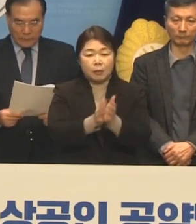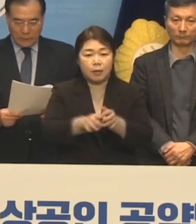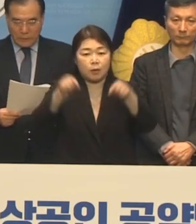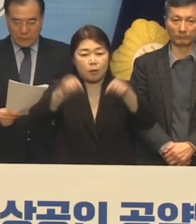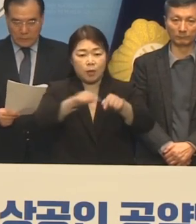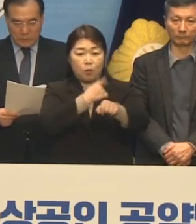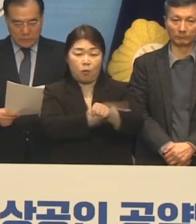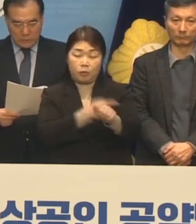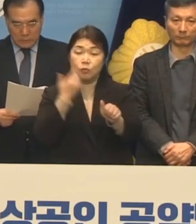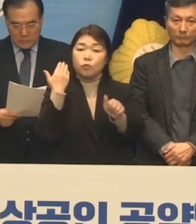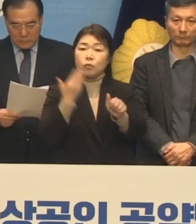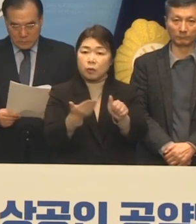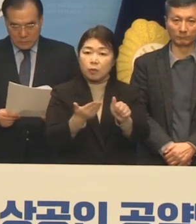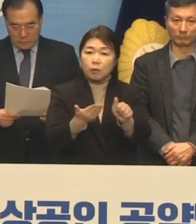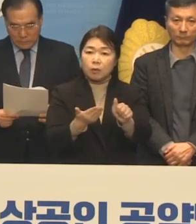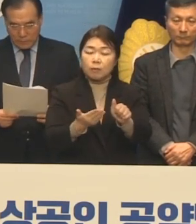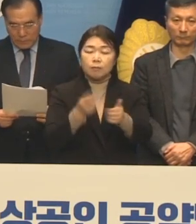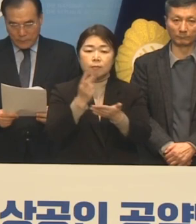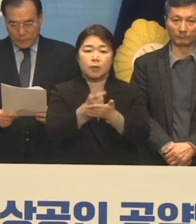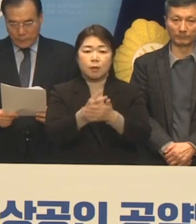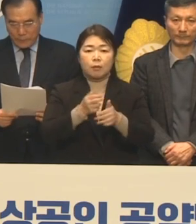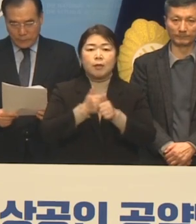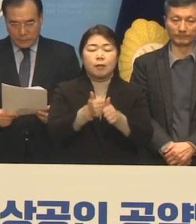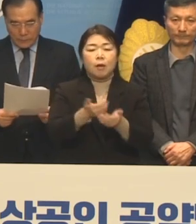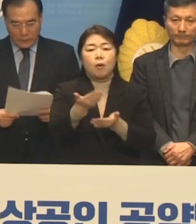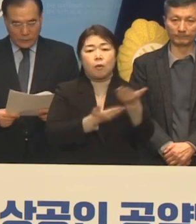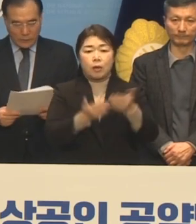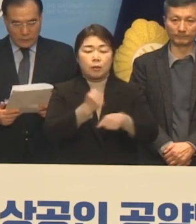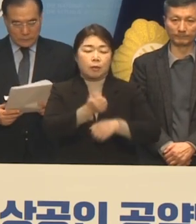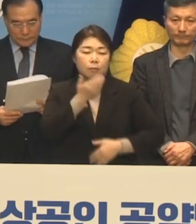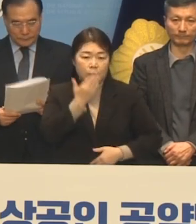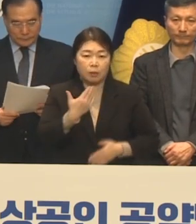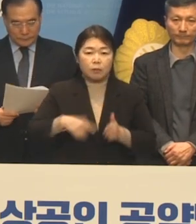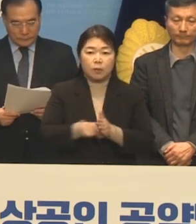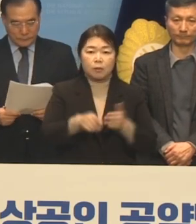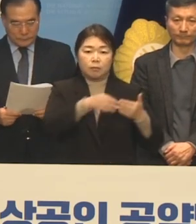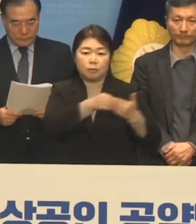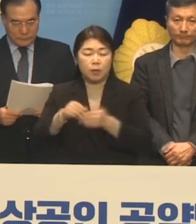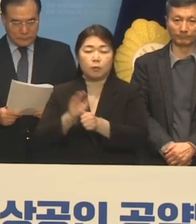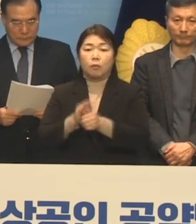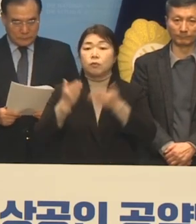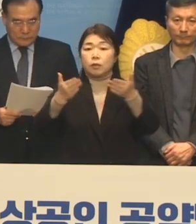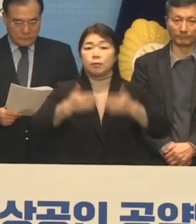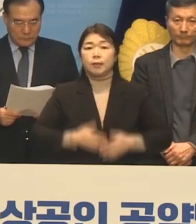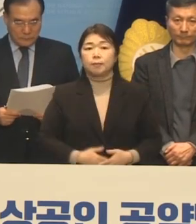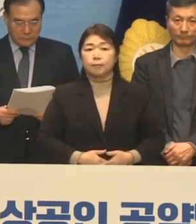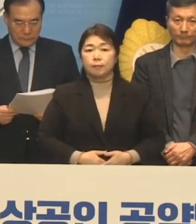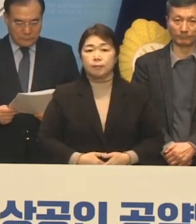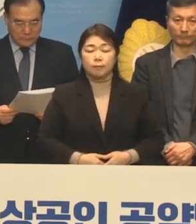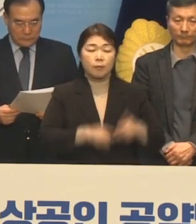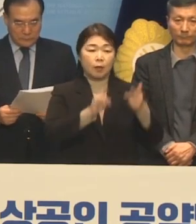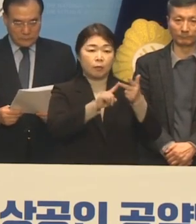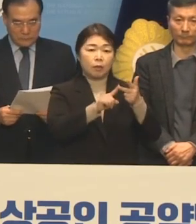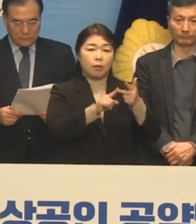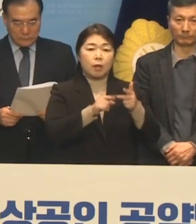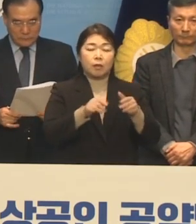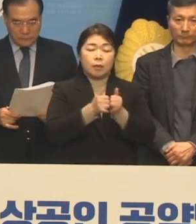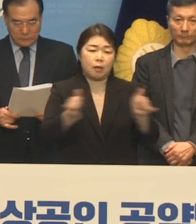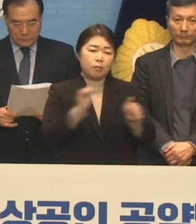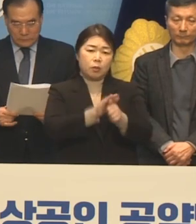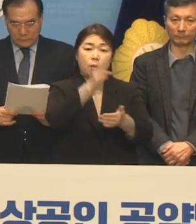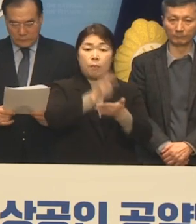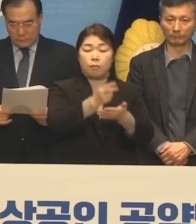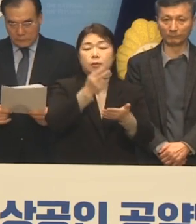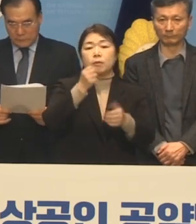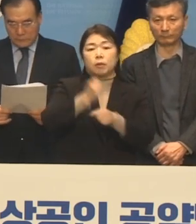협상권을 부여하여 합리적인 거래 계약을 유도하도록 하겠습니다. 일곱째, 소상공인 인력지원법을